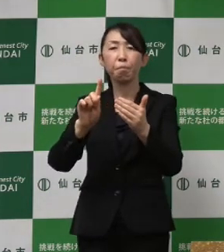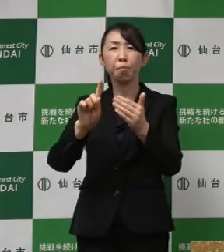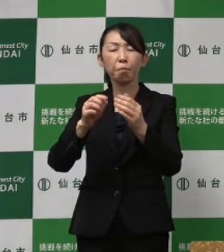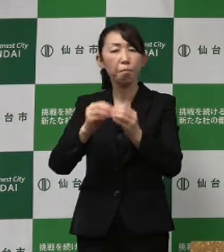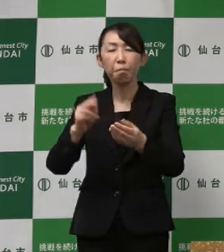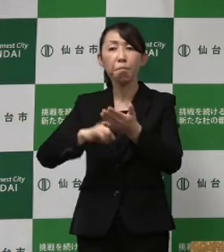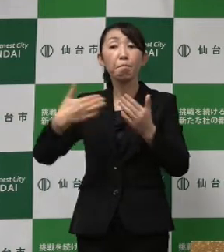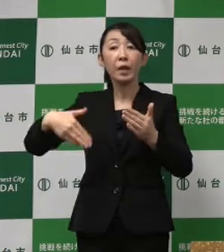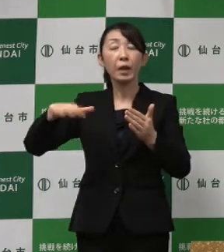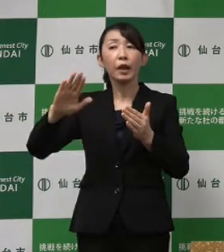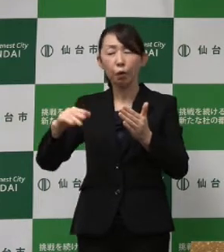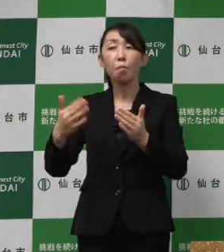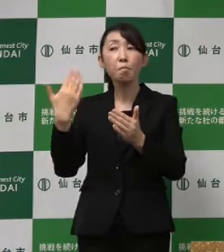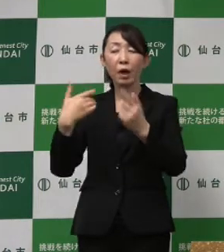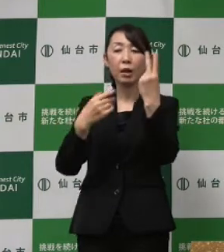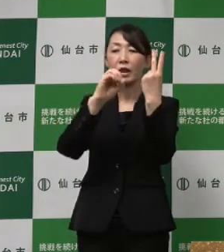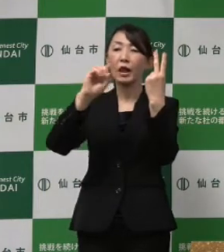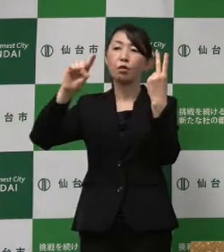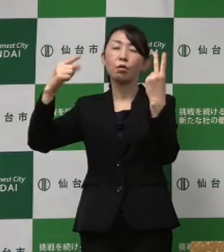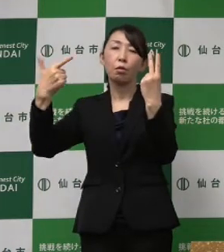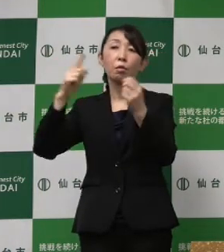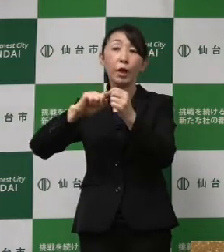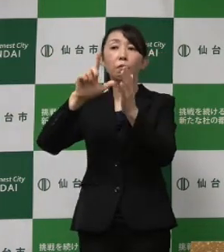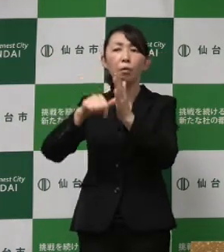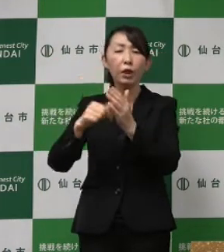参考にしているところでございます。